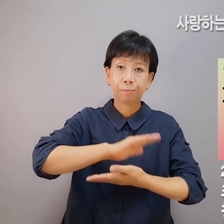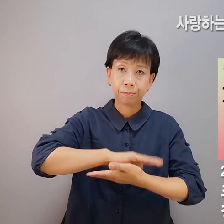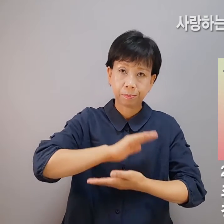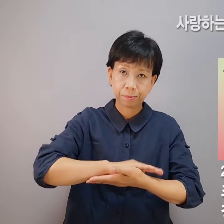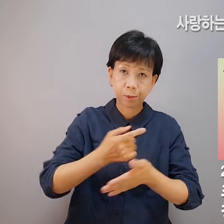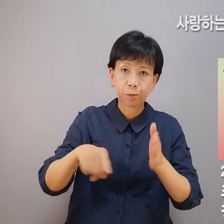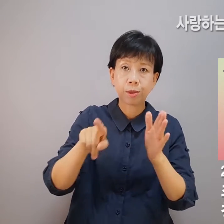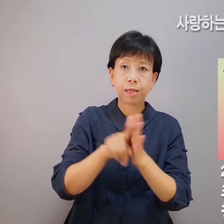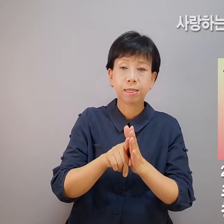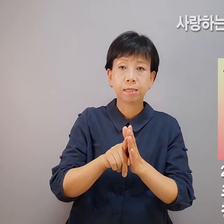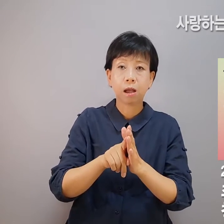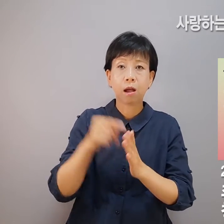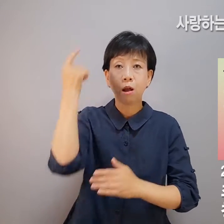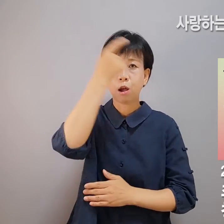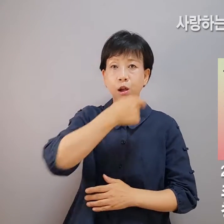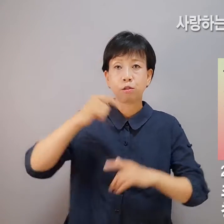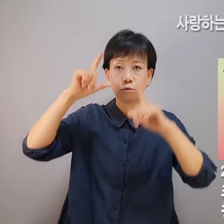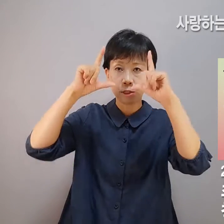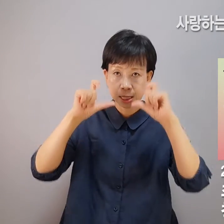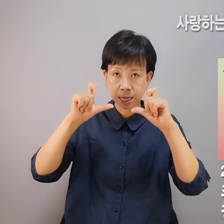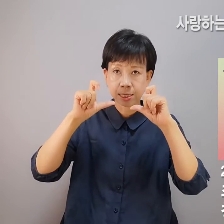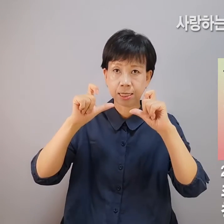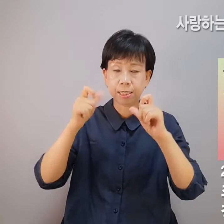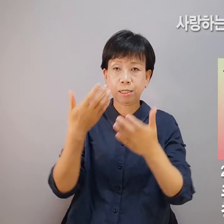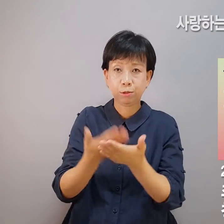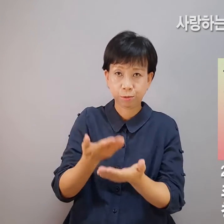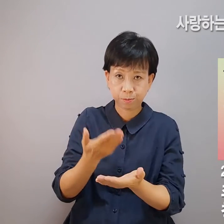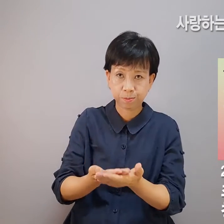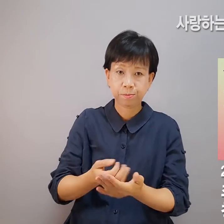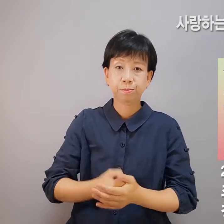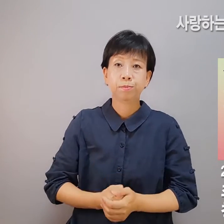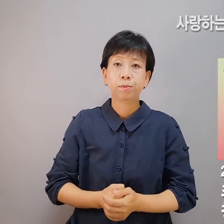바랍니다. 주문련이 있습니다.